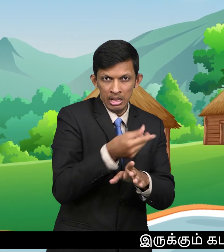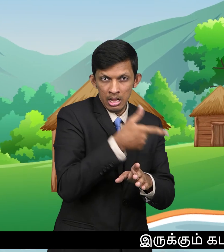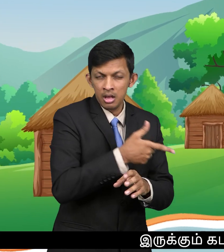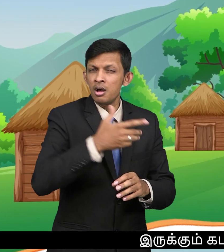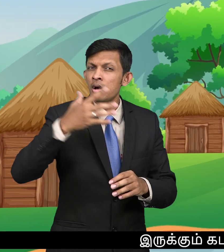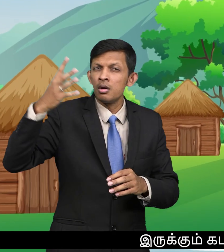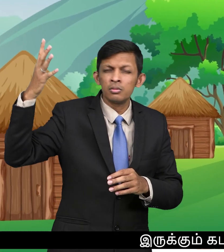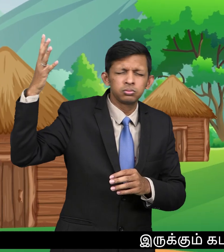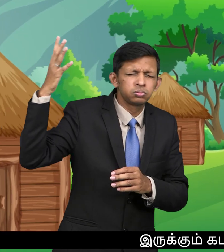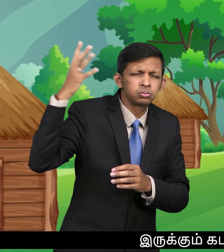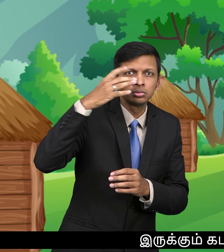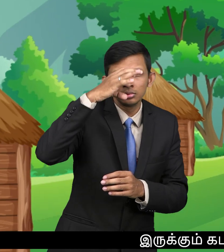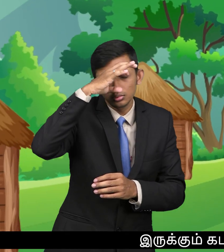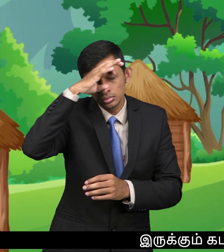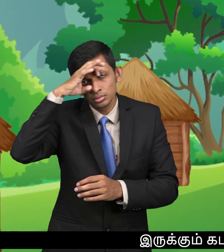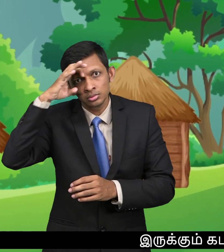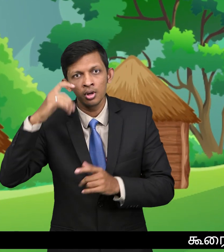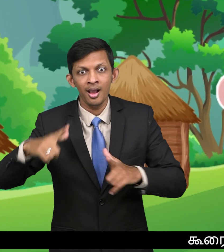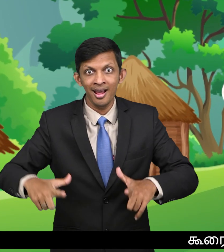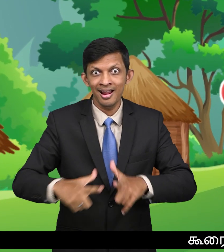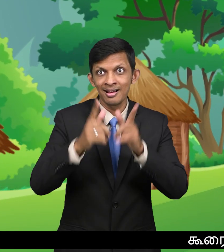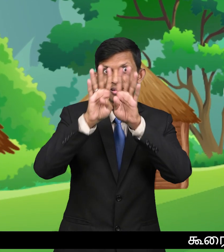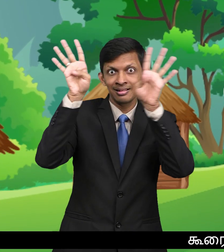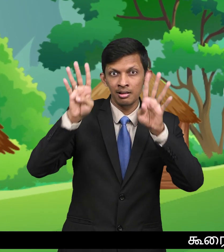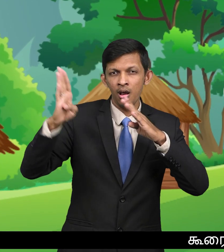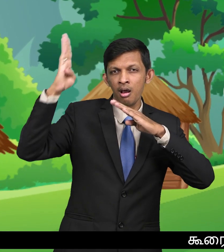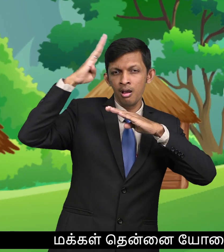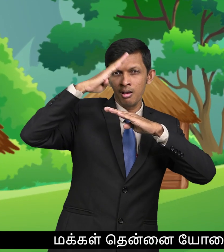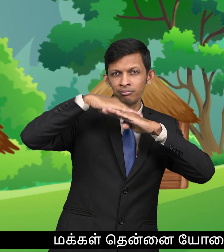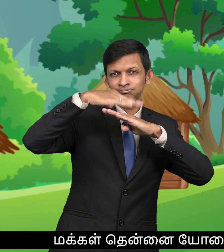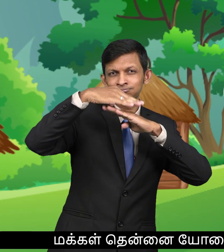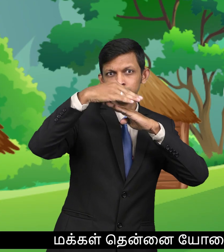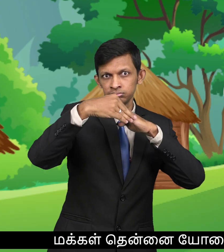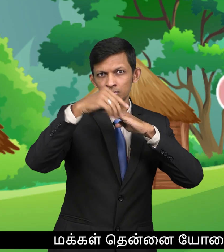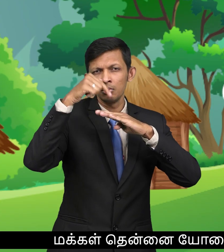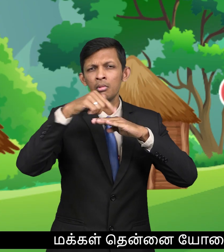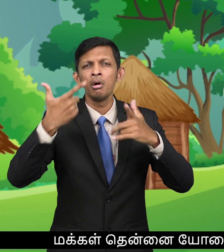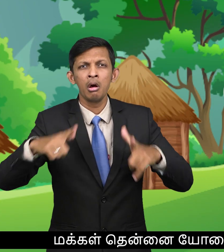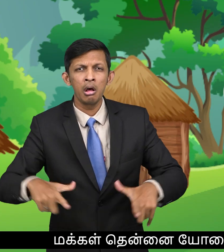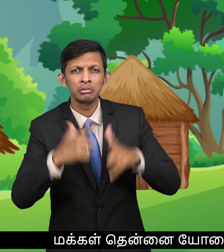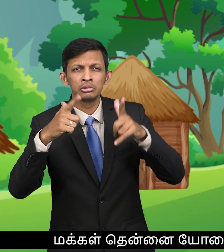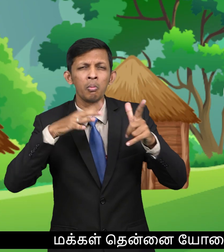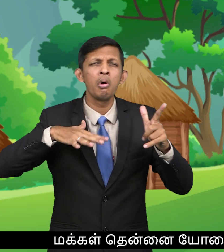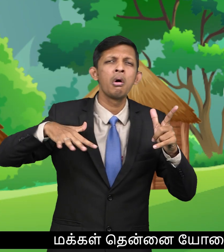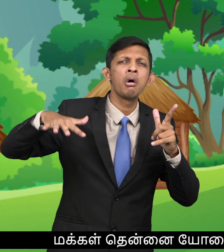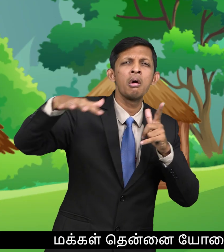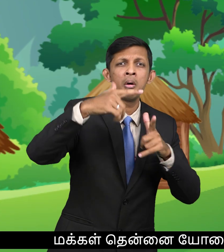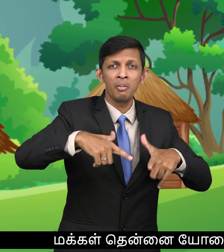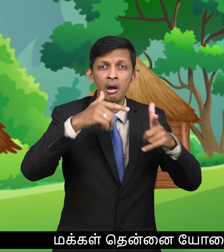வெப்பமாகவும் ஈரப்பதமாகவும் இருக்கும் கடலோர பகுதிகளில் கூரை கட்டுவதற்கு மக்கள் தென்னை